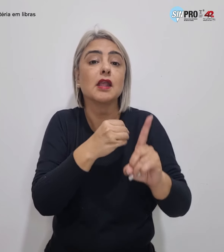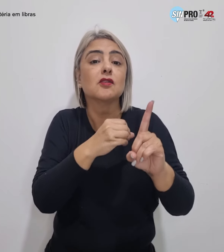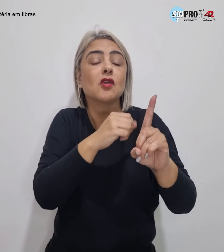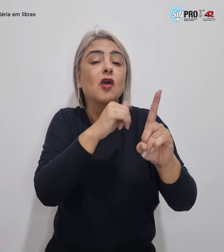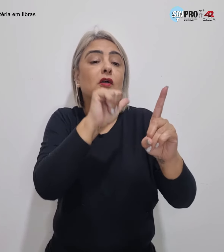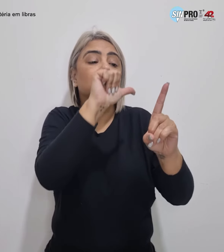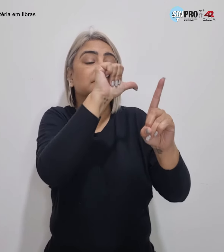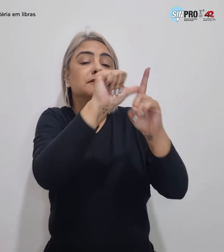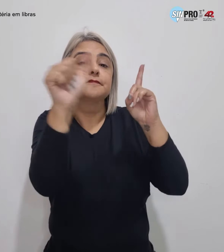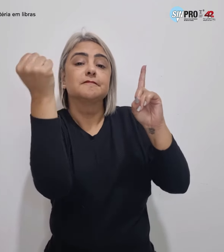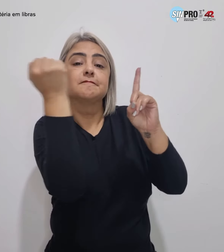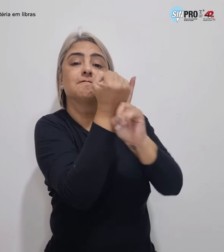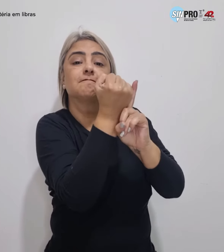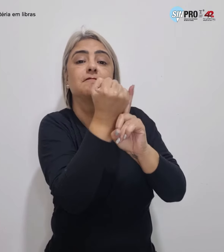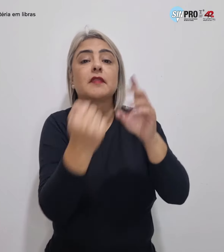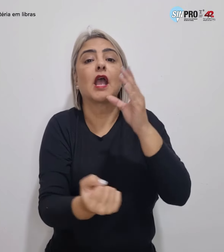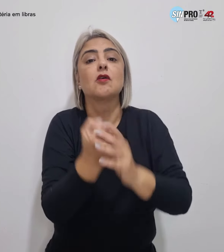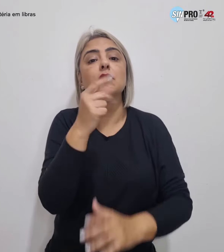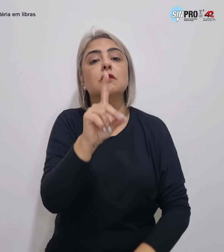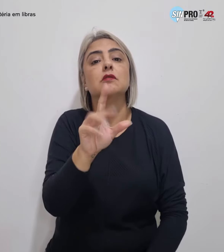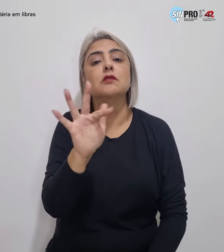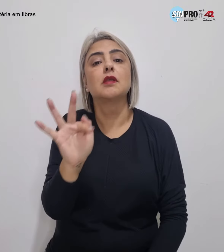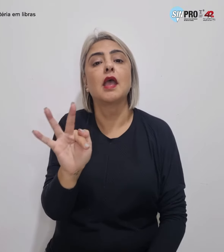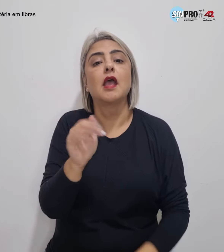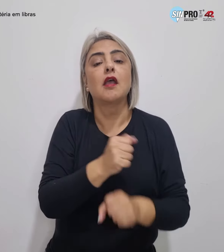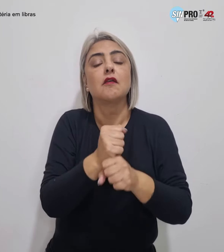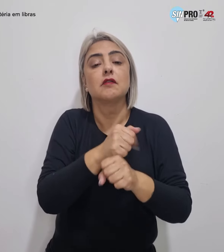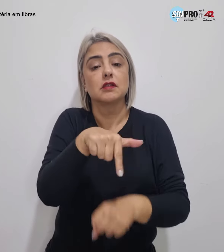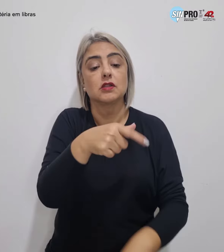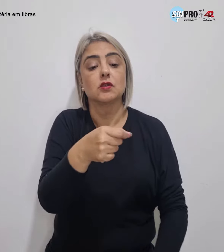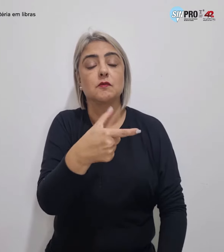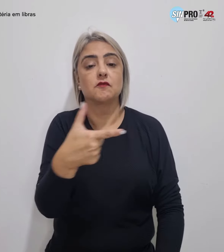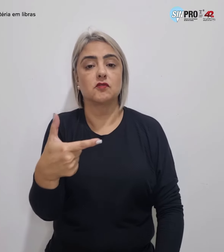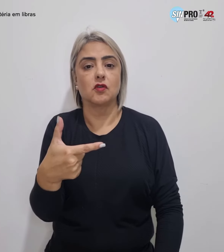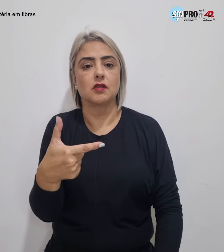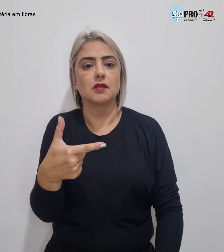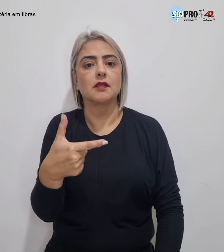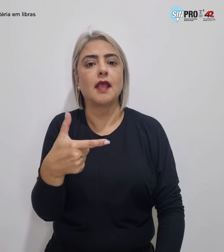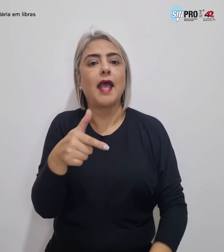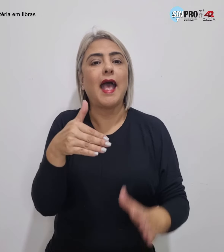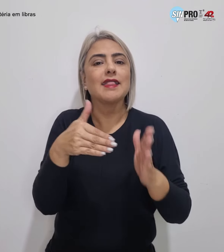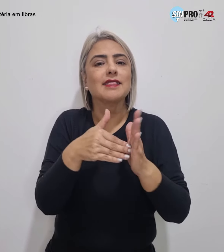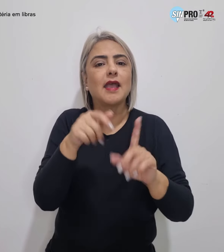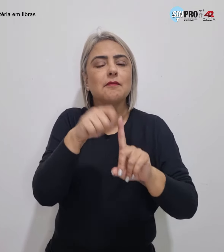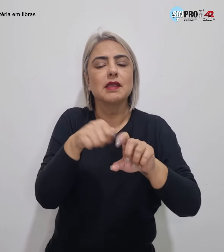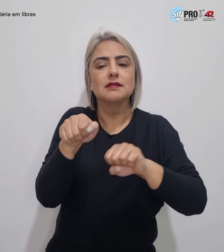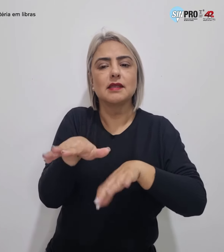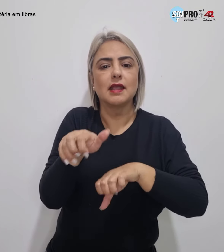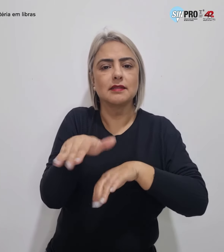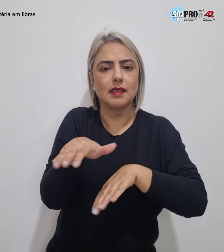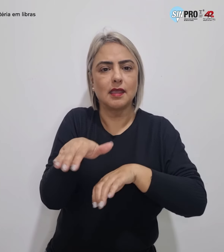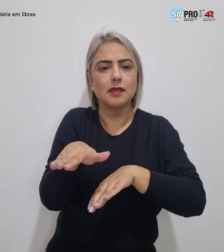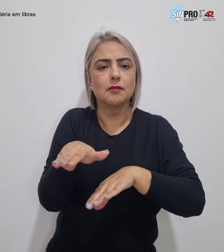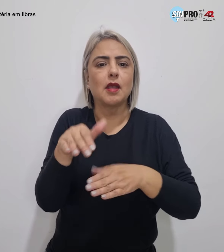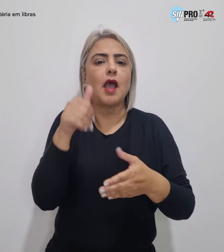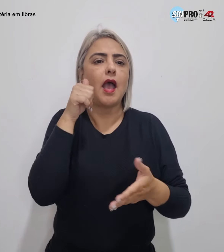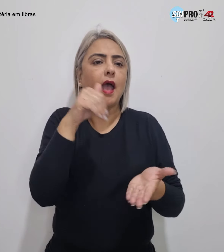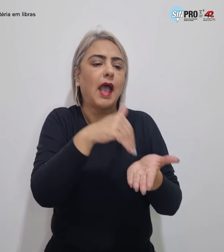ocorrido no distrito federal em 2022 até setembro deste ano a Secretaria de Segurança